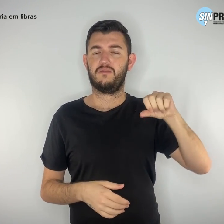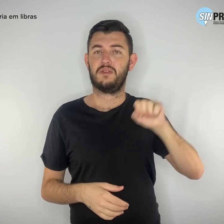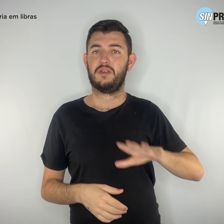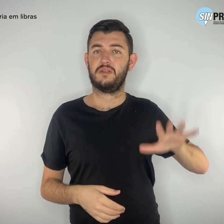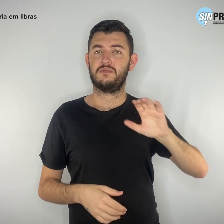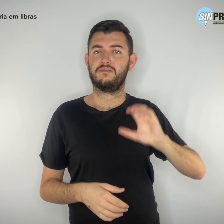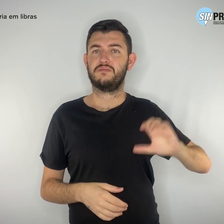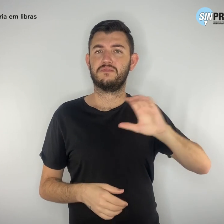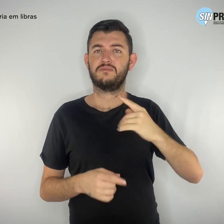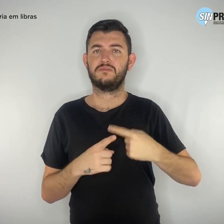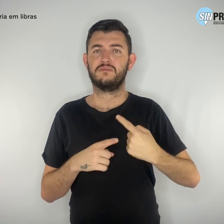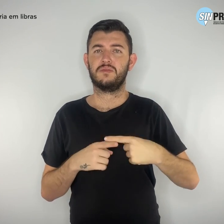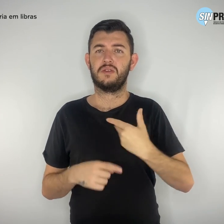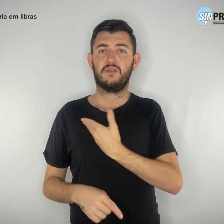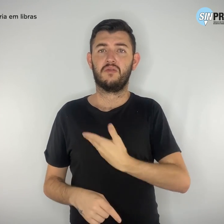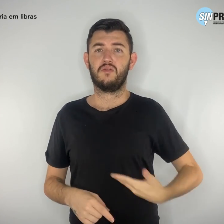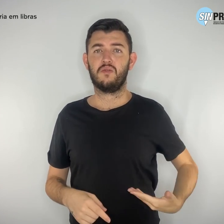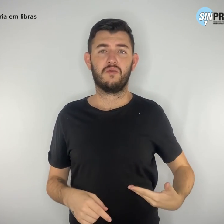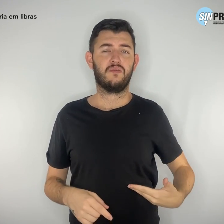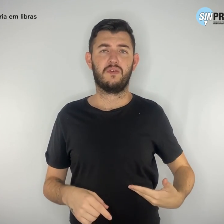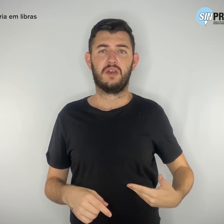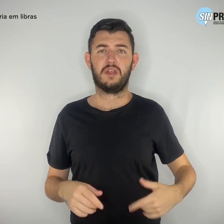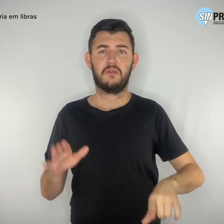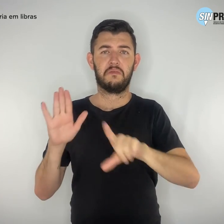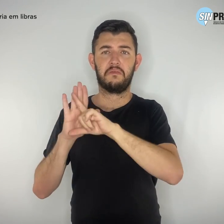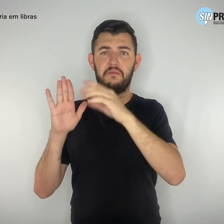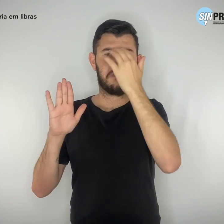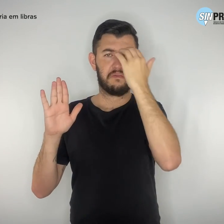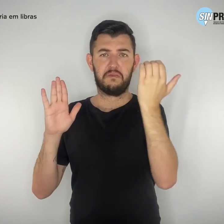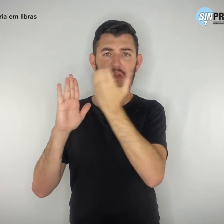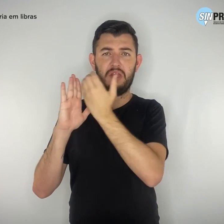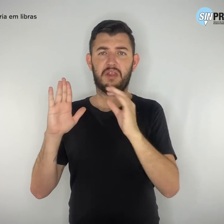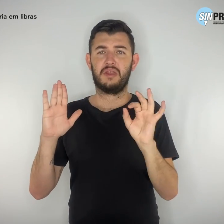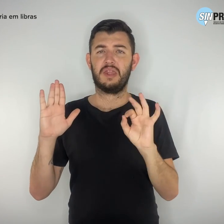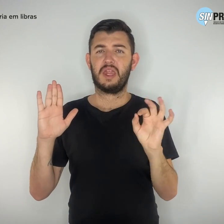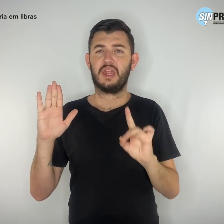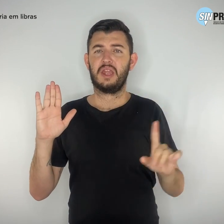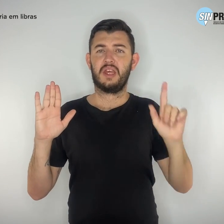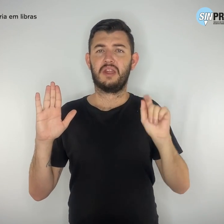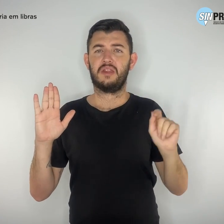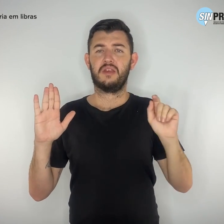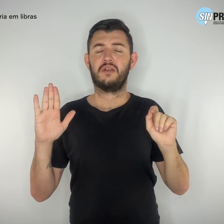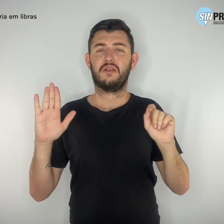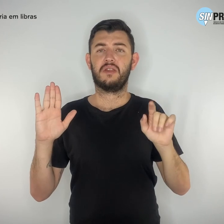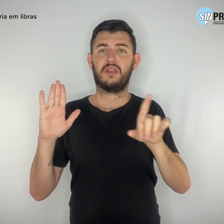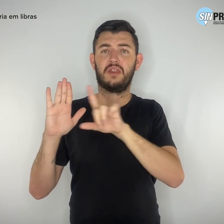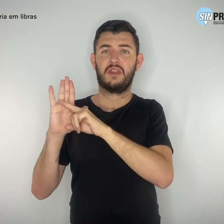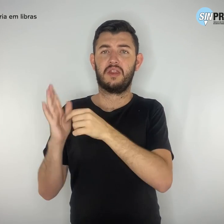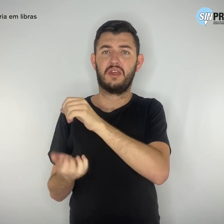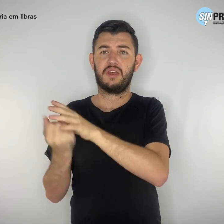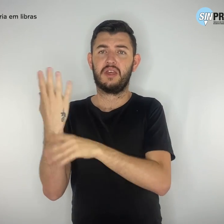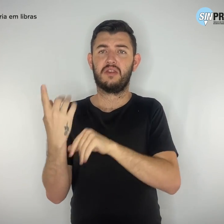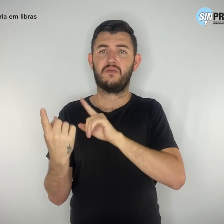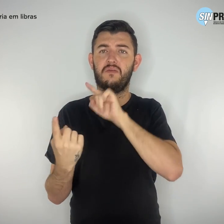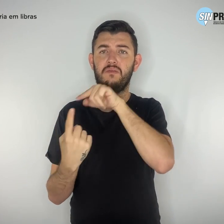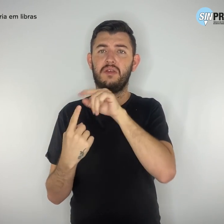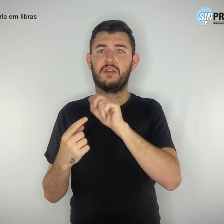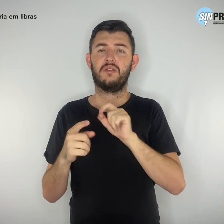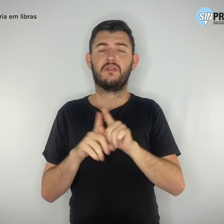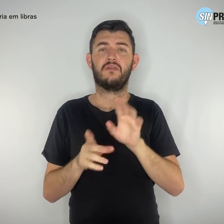plantão, não cumpre as leis criadas para erradicar injustiças sociais, desvios de